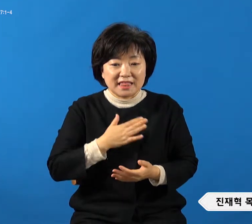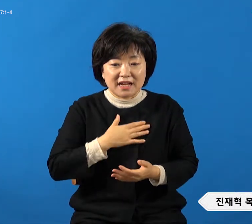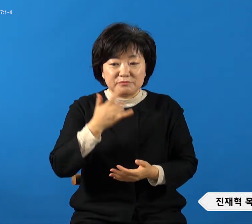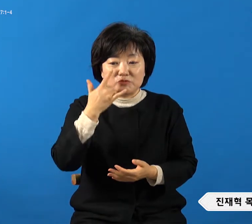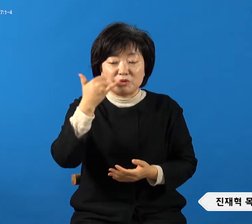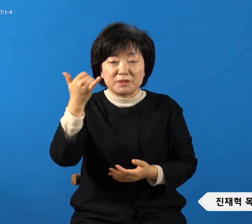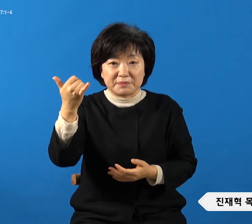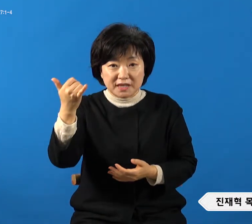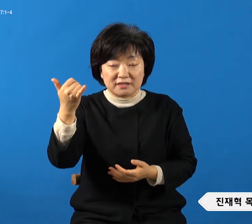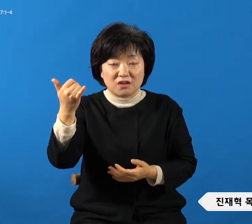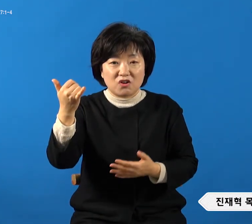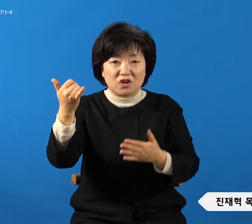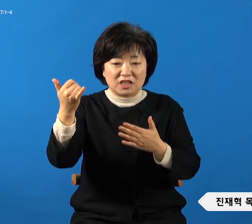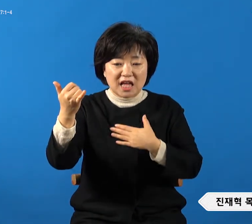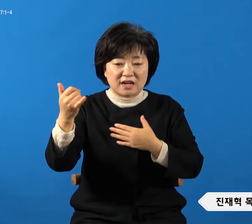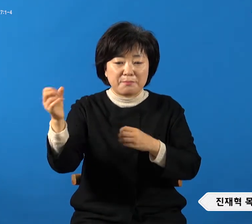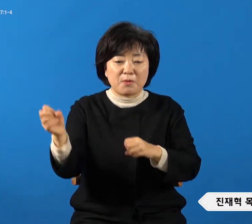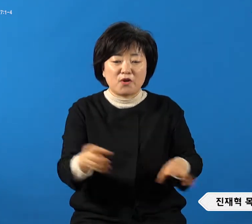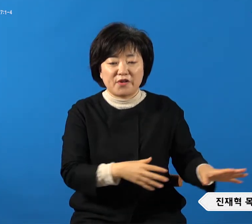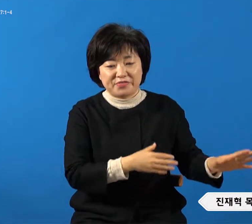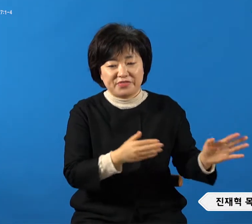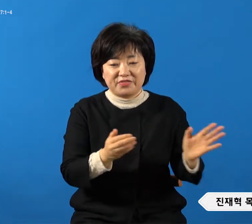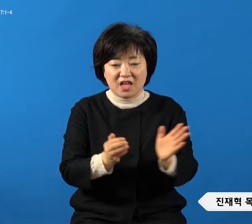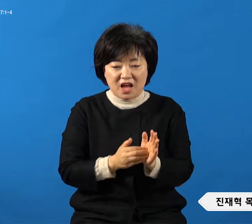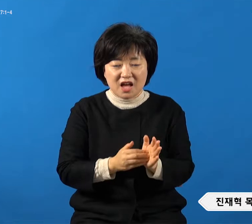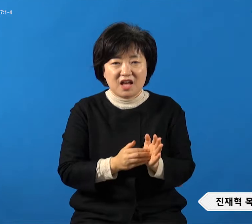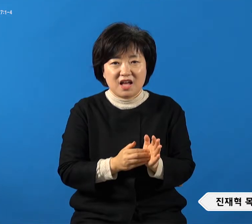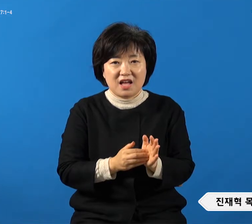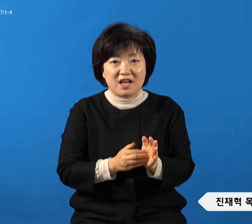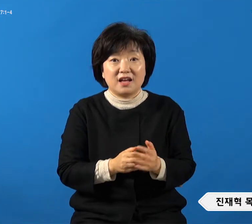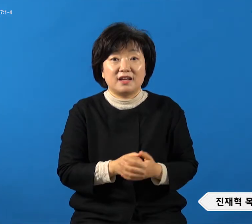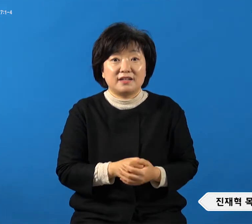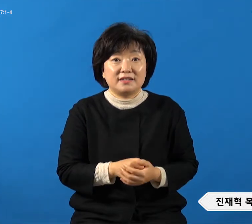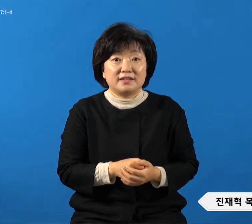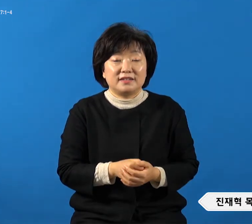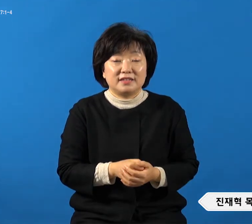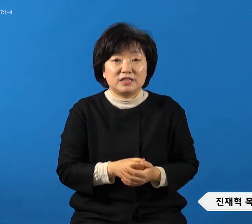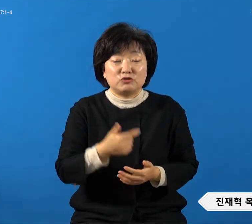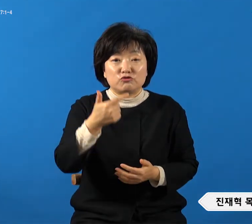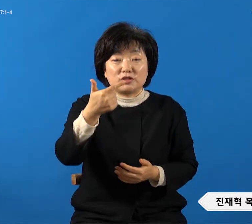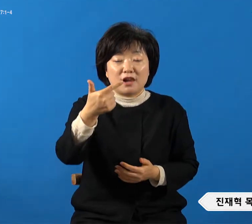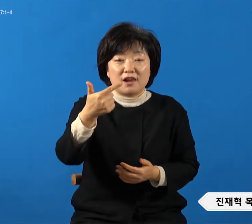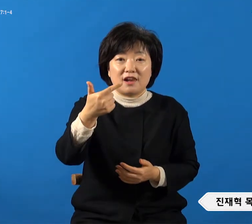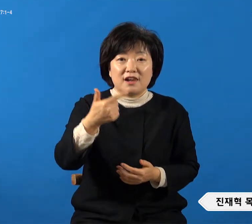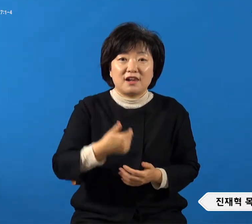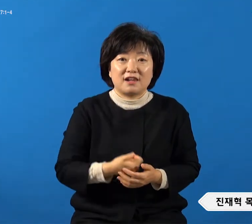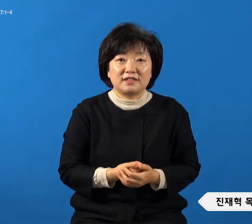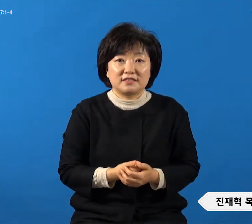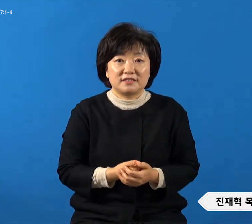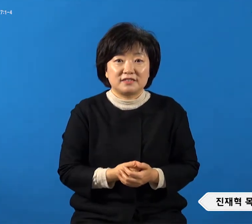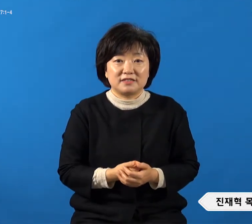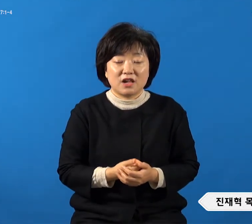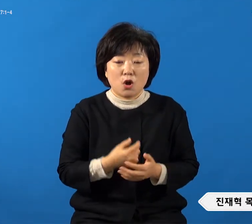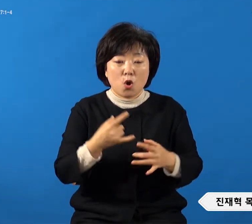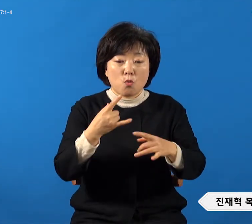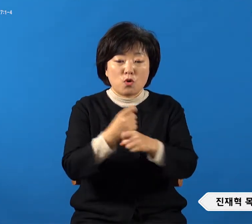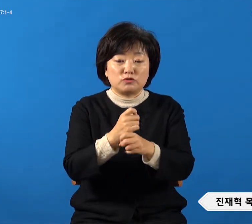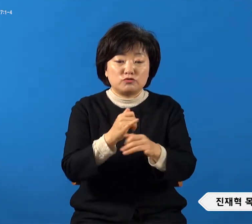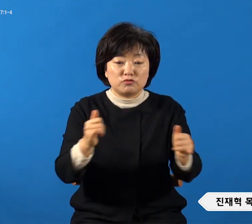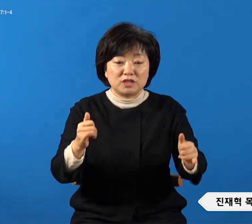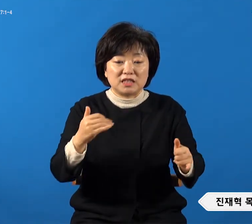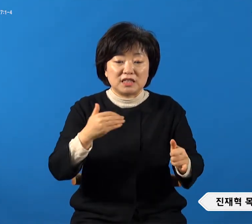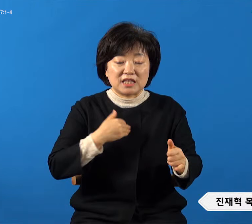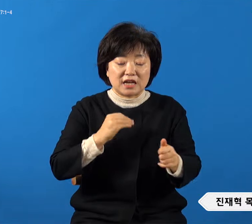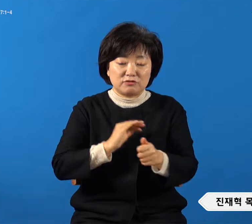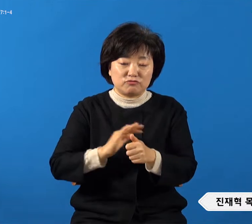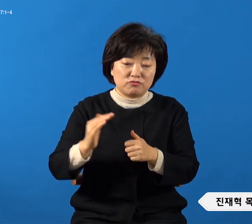나의 부모님께서 나를 버리셨다라고 이야기합니다. 6절 말씀은 이렇게 이야기합니다. 원수들이